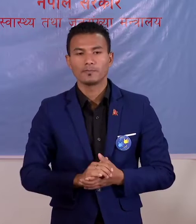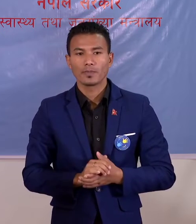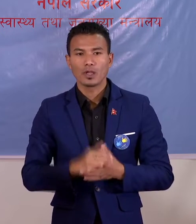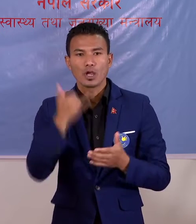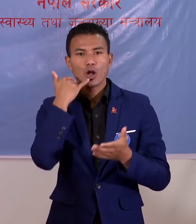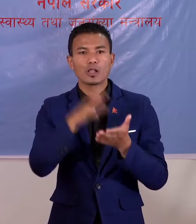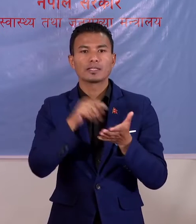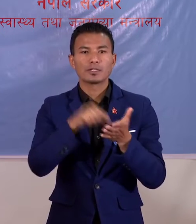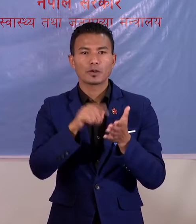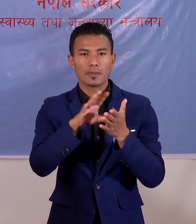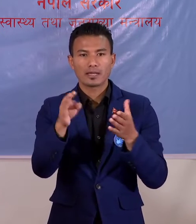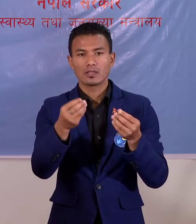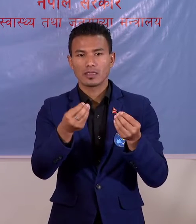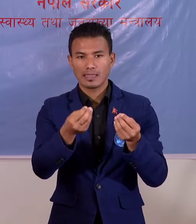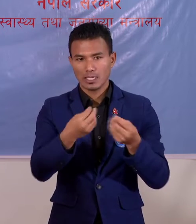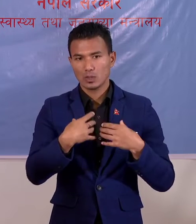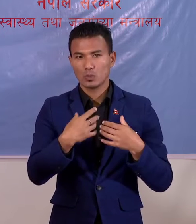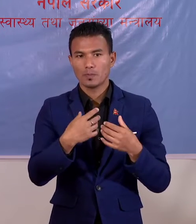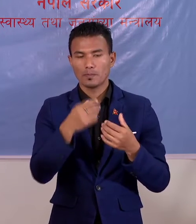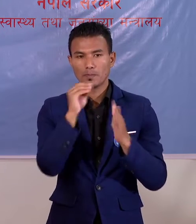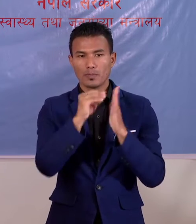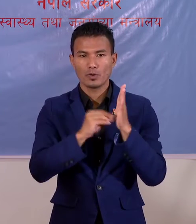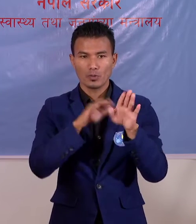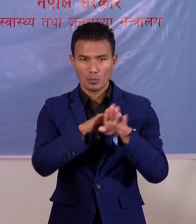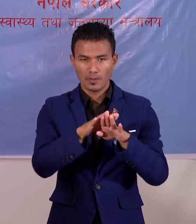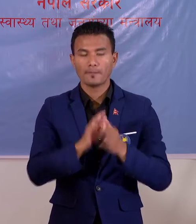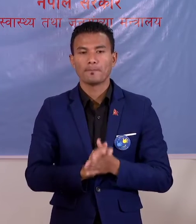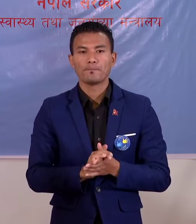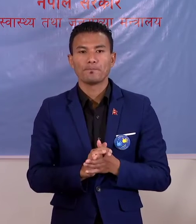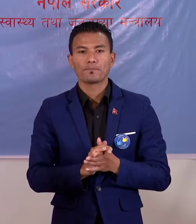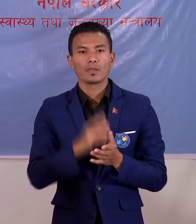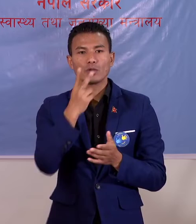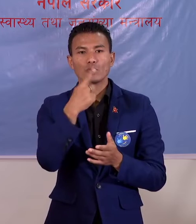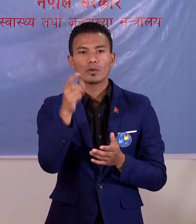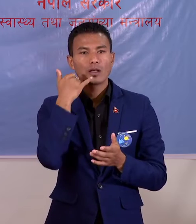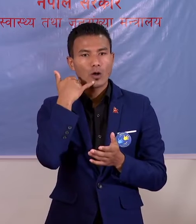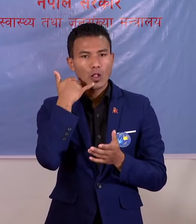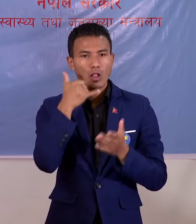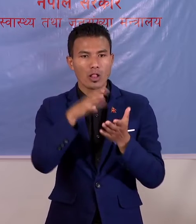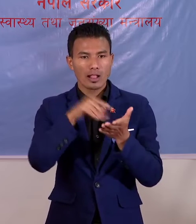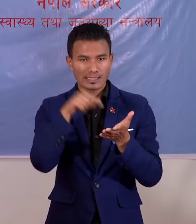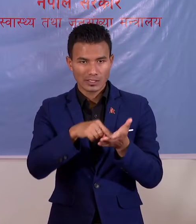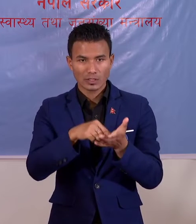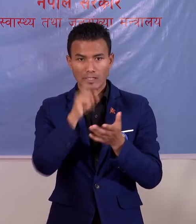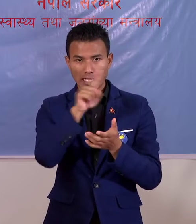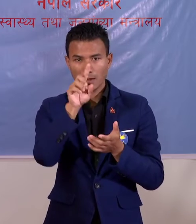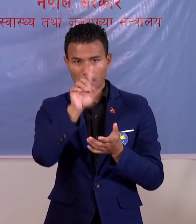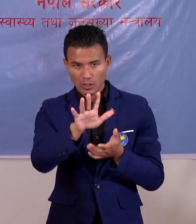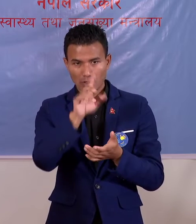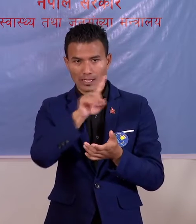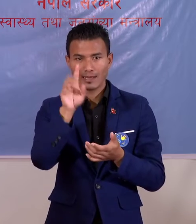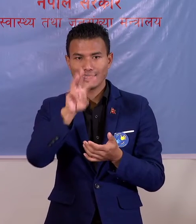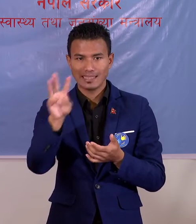कल सेन्टरबाट दिएका विवरणहरूमा हाम्रो 2 कल सेन्टर 11:15